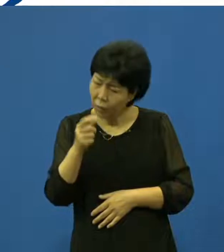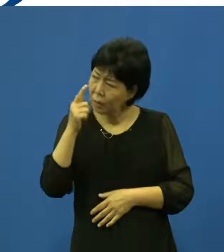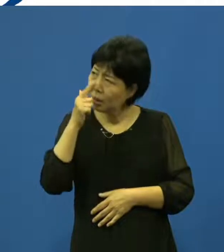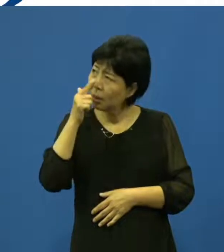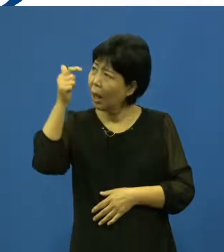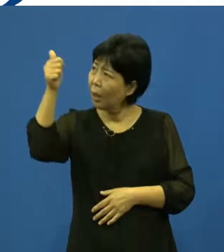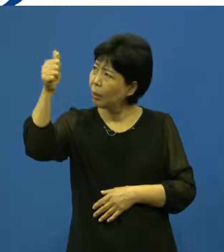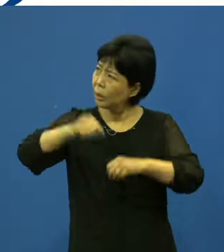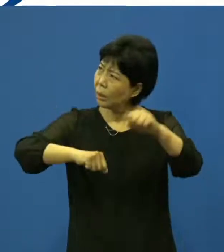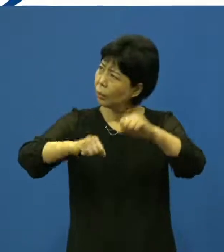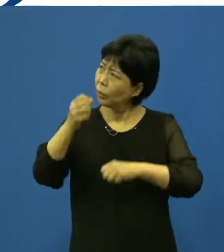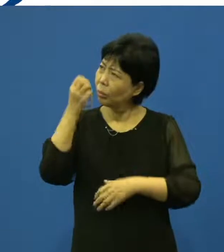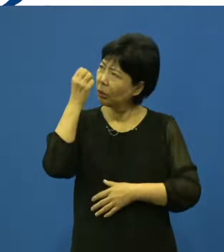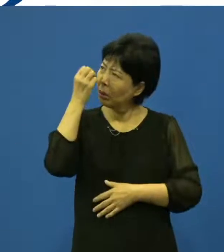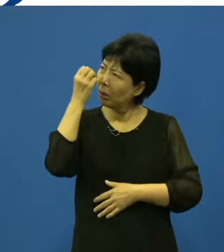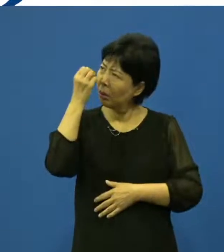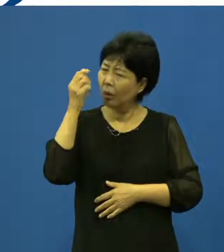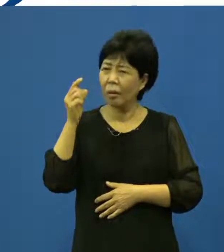이상하다.